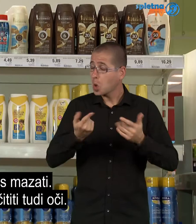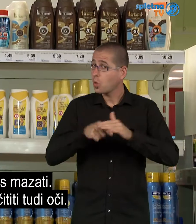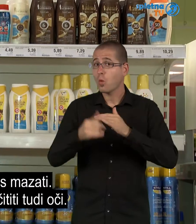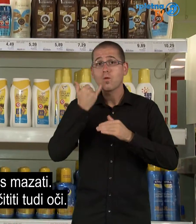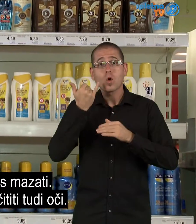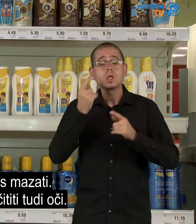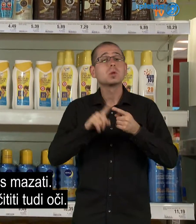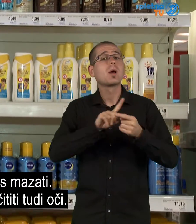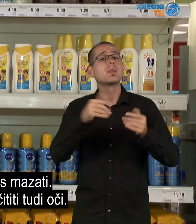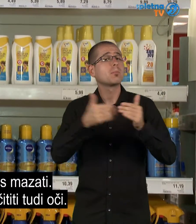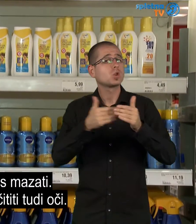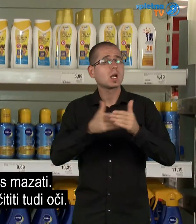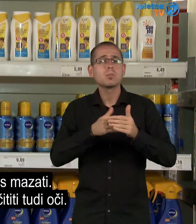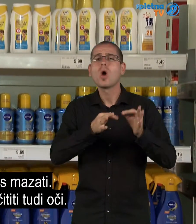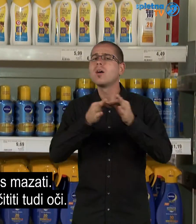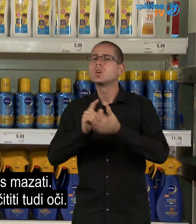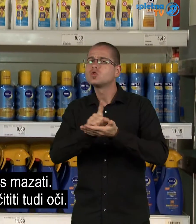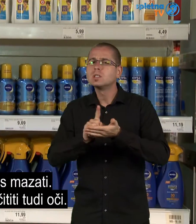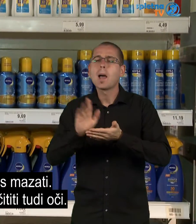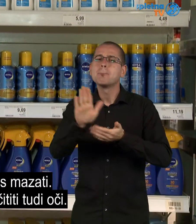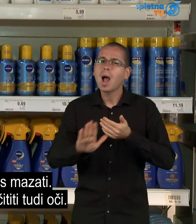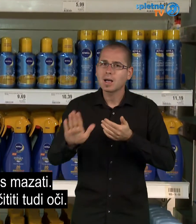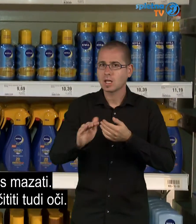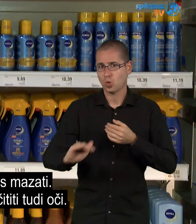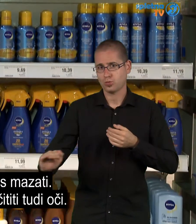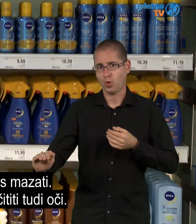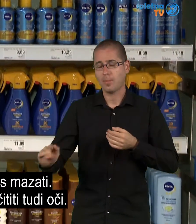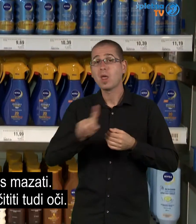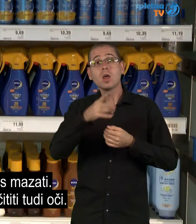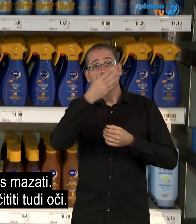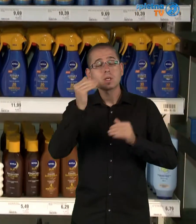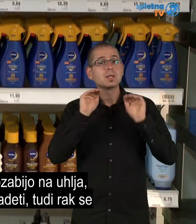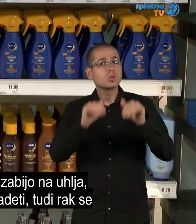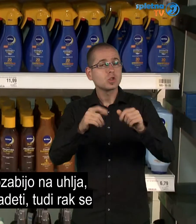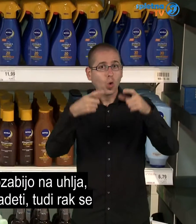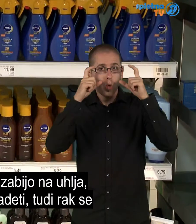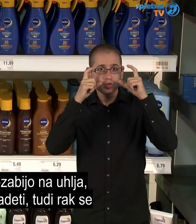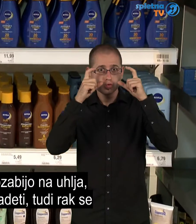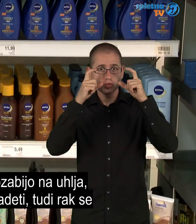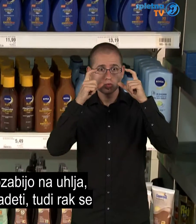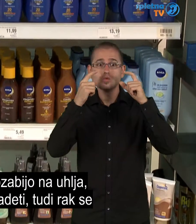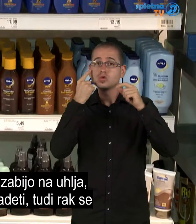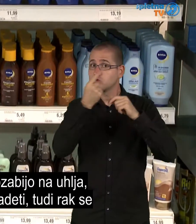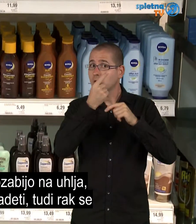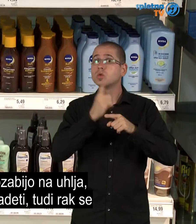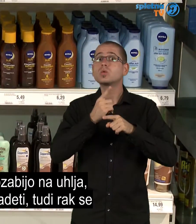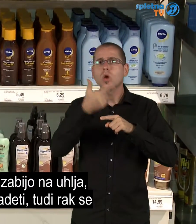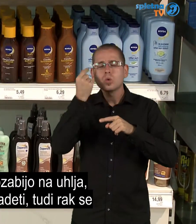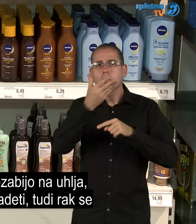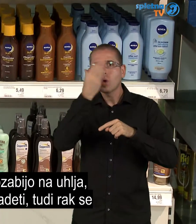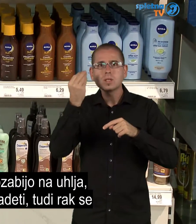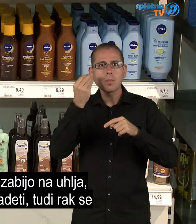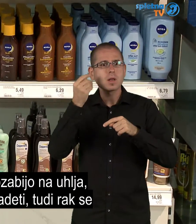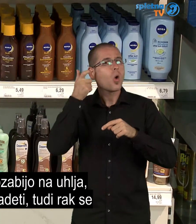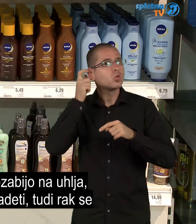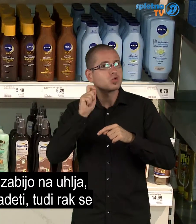potem ves čas mazati. Ne pozabi tudi zaščititi oči. Mnogokrat ljudje pozabijo na uhlja,